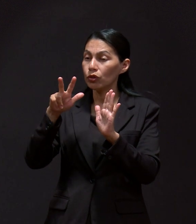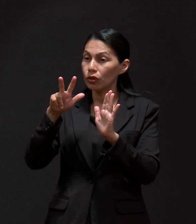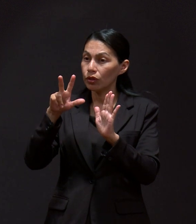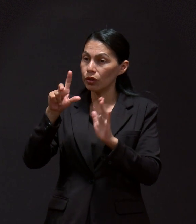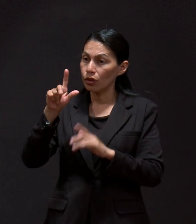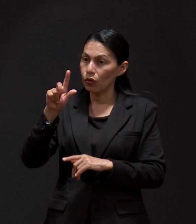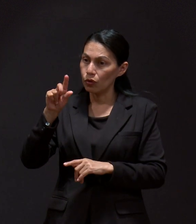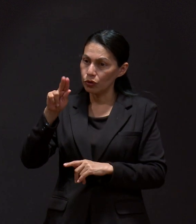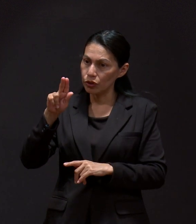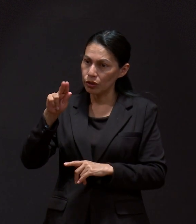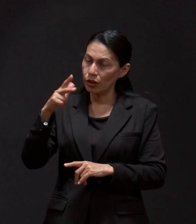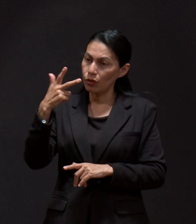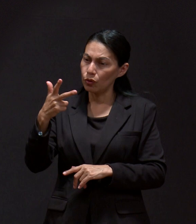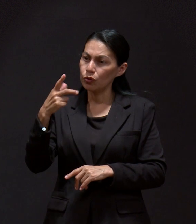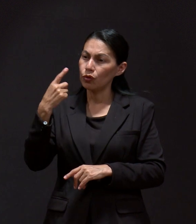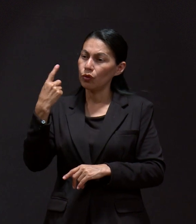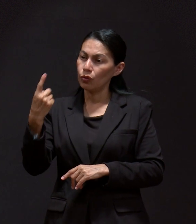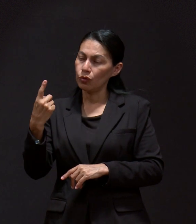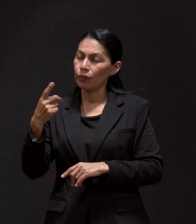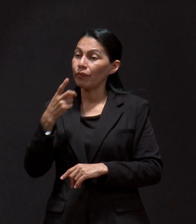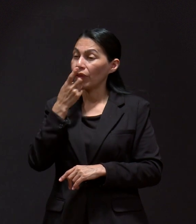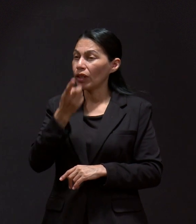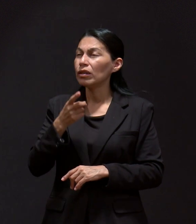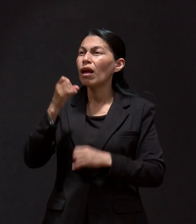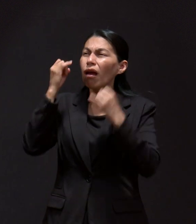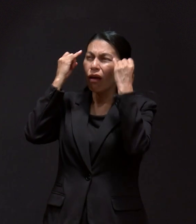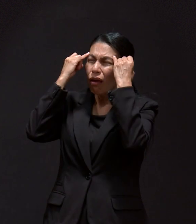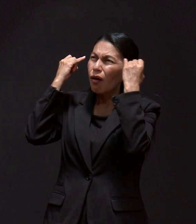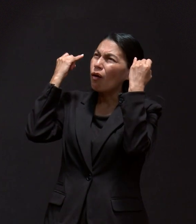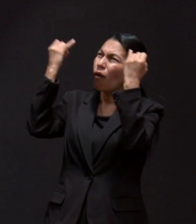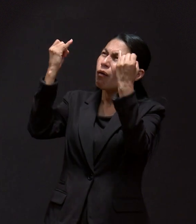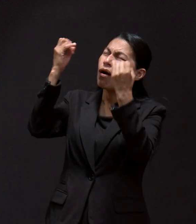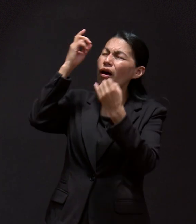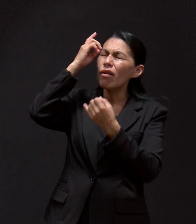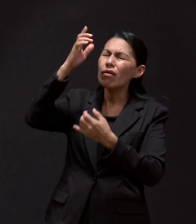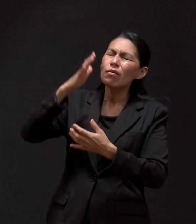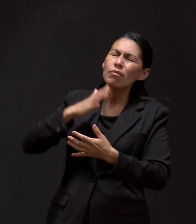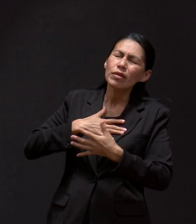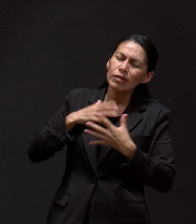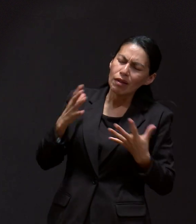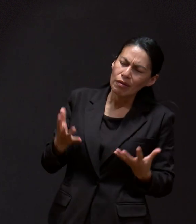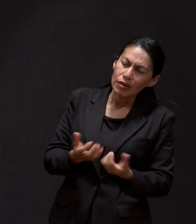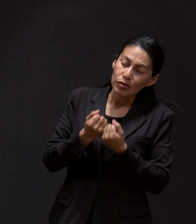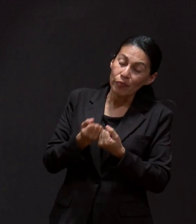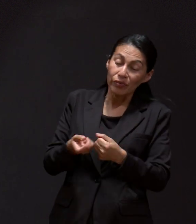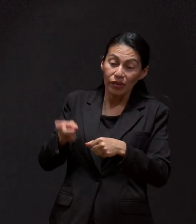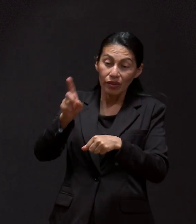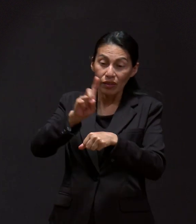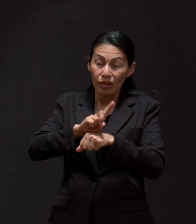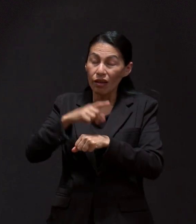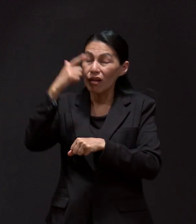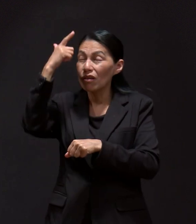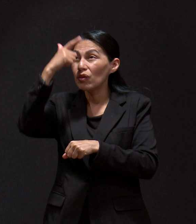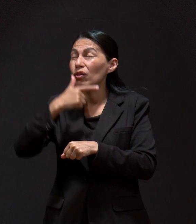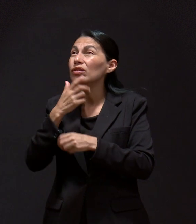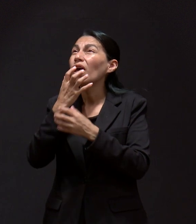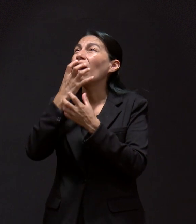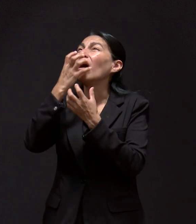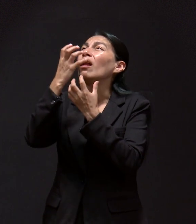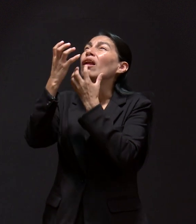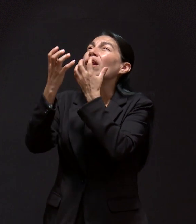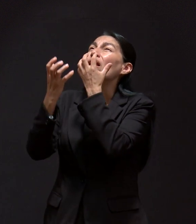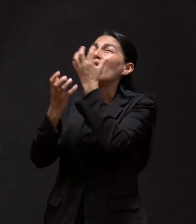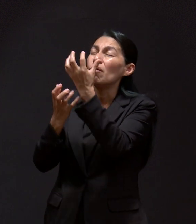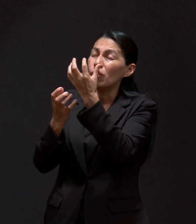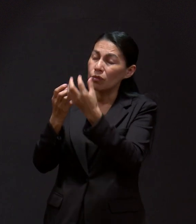uno dice oh jehová dios de mi salvación día y noche clamo delante de ti